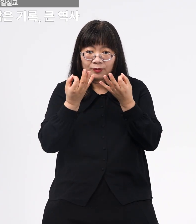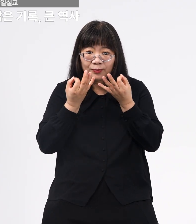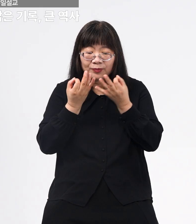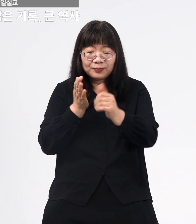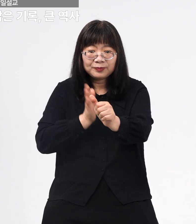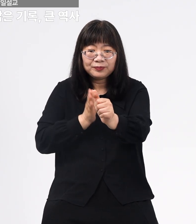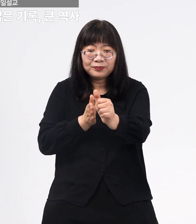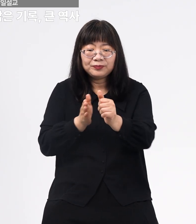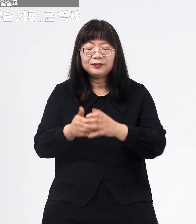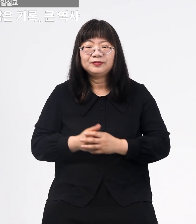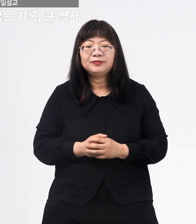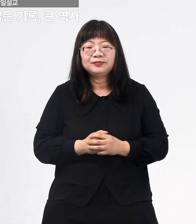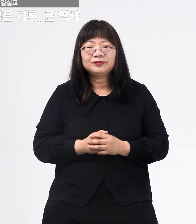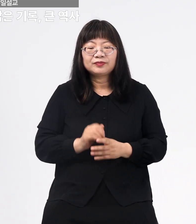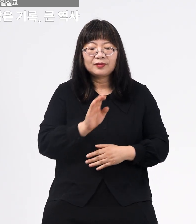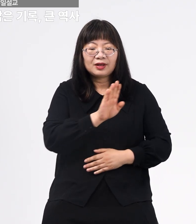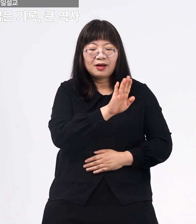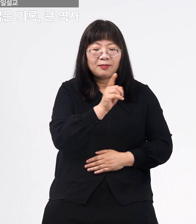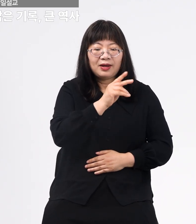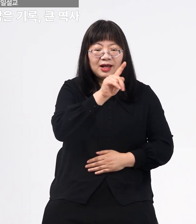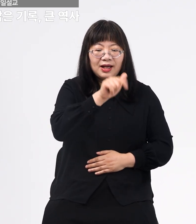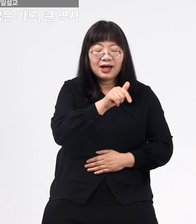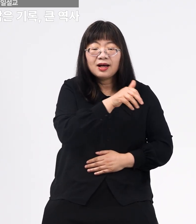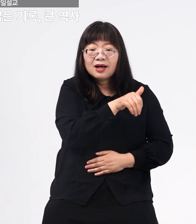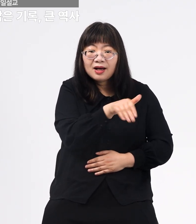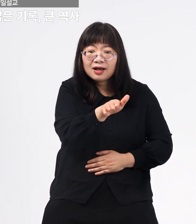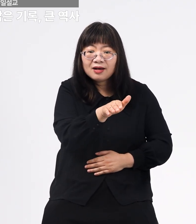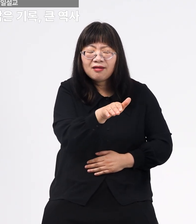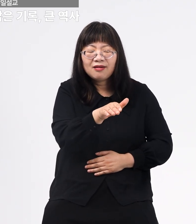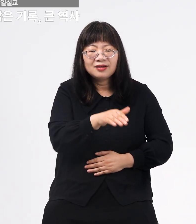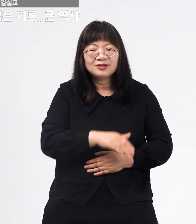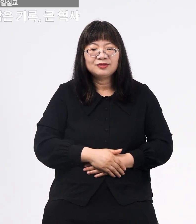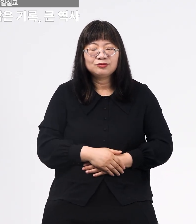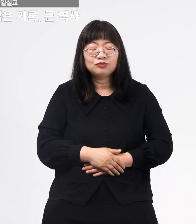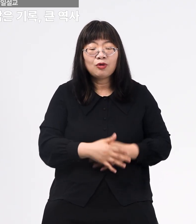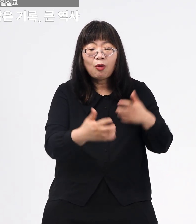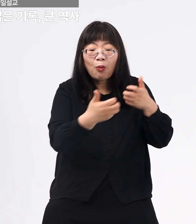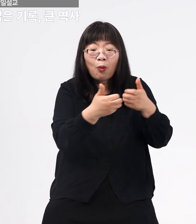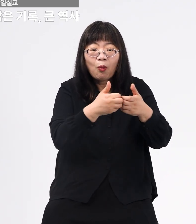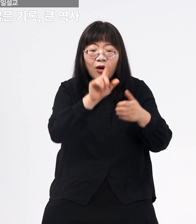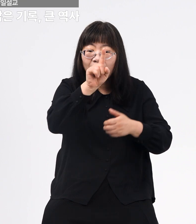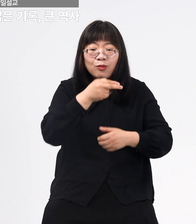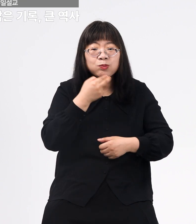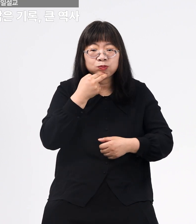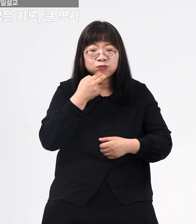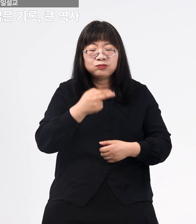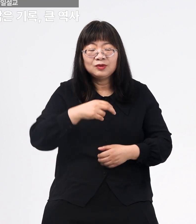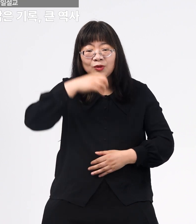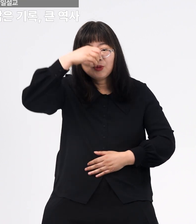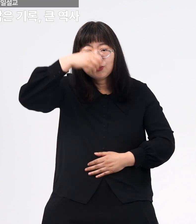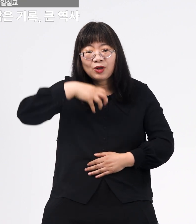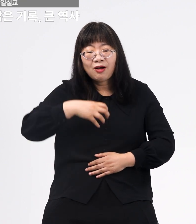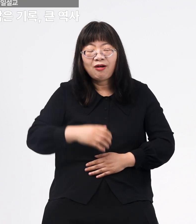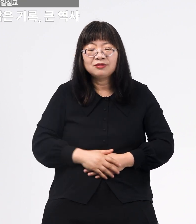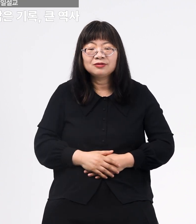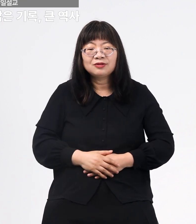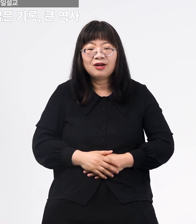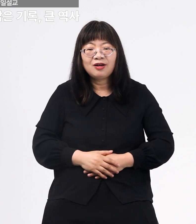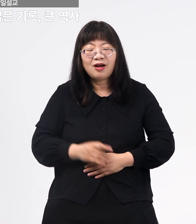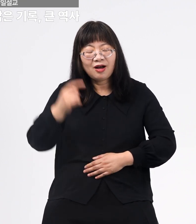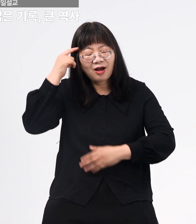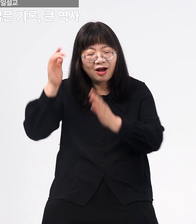여기 바락이 가서 뭐 옳게 싸운 게 하나도 없어요. 그냥 자중질환에